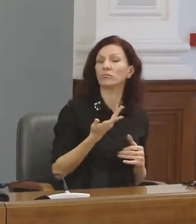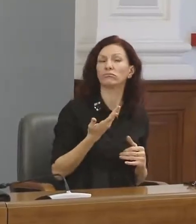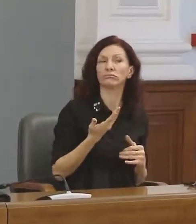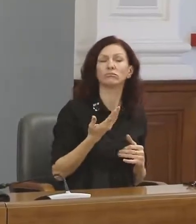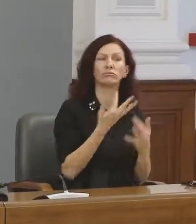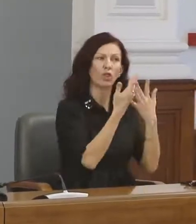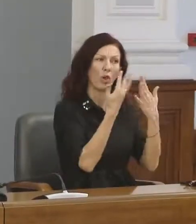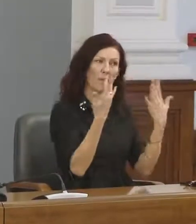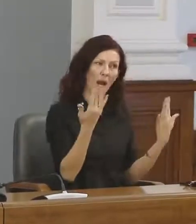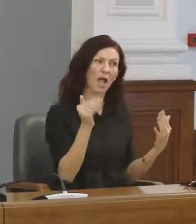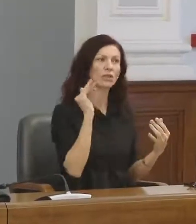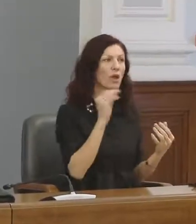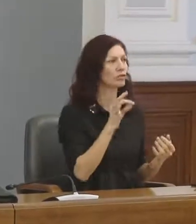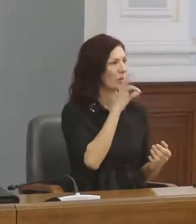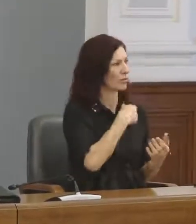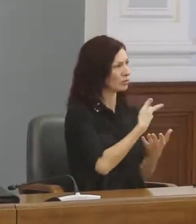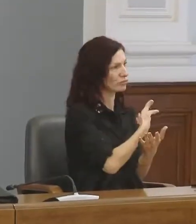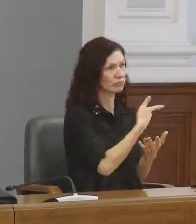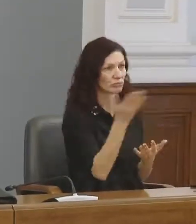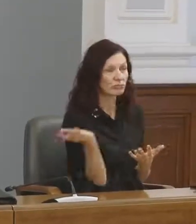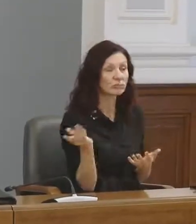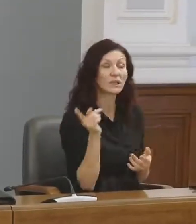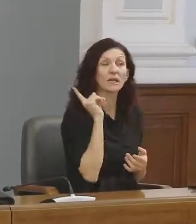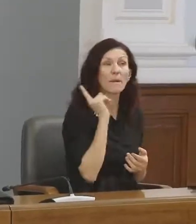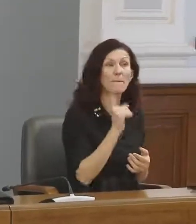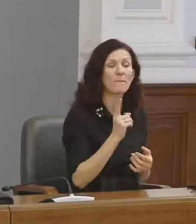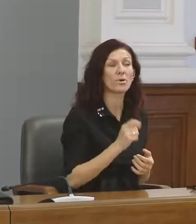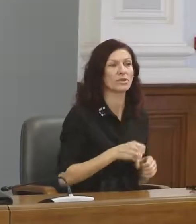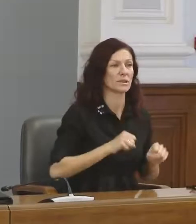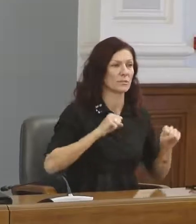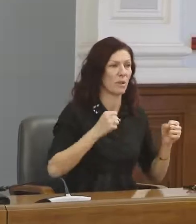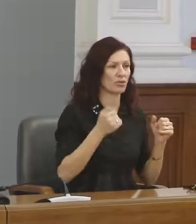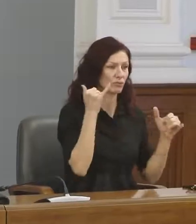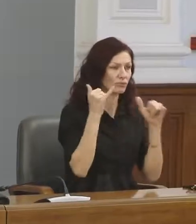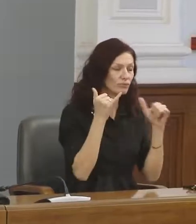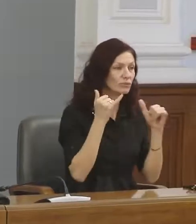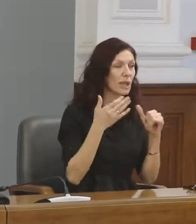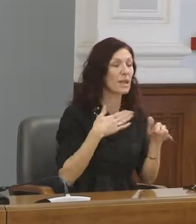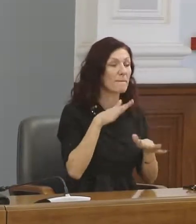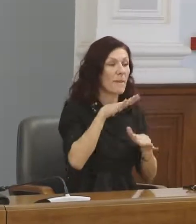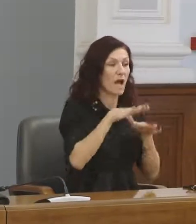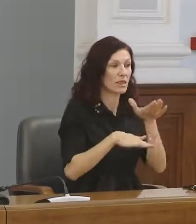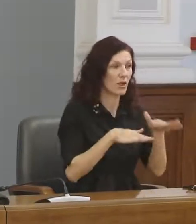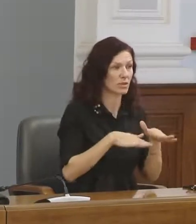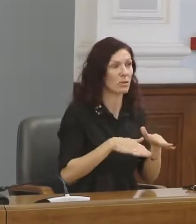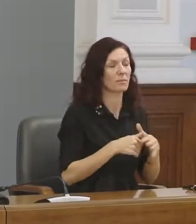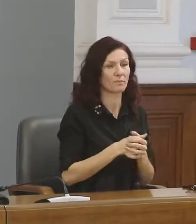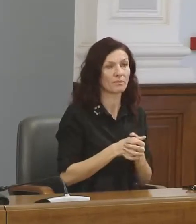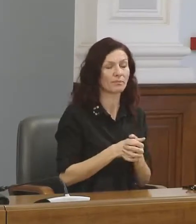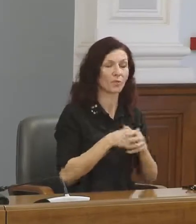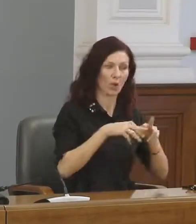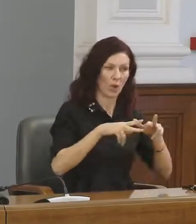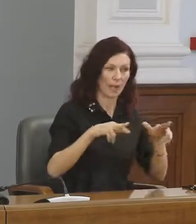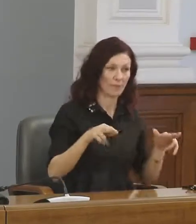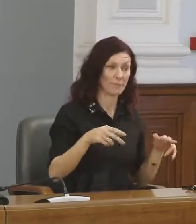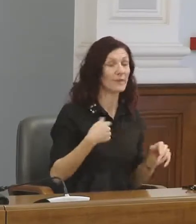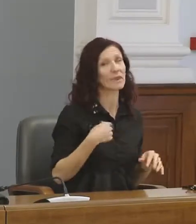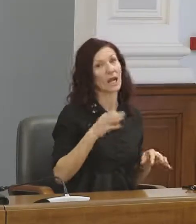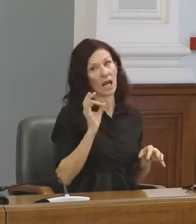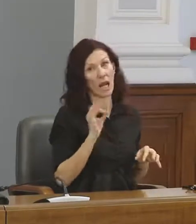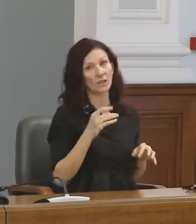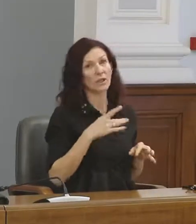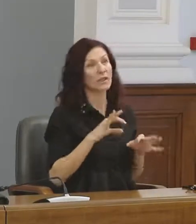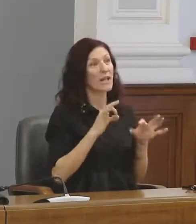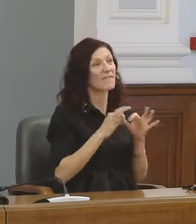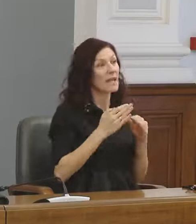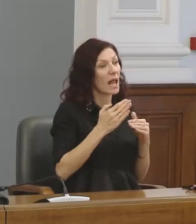телефонните номера ще ги получите и вие, да може да всички да имат достъп до колегите. Така че сме на